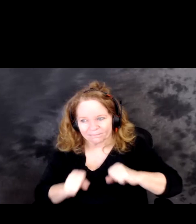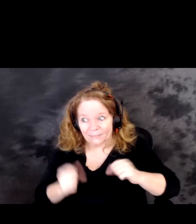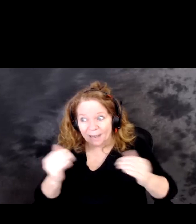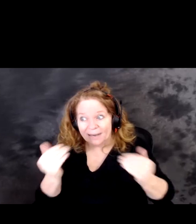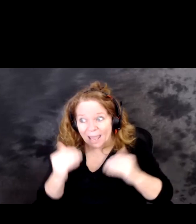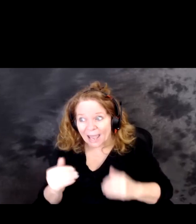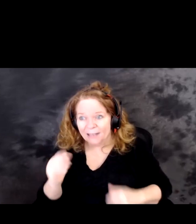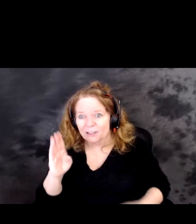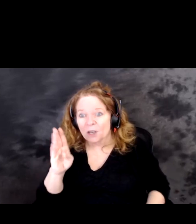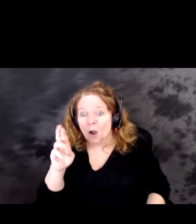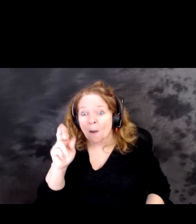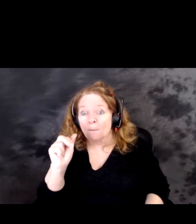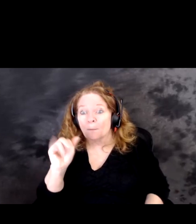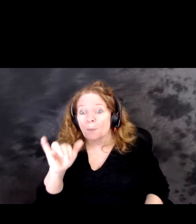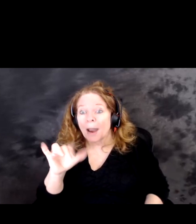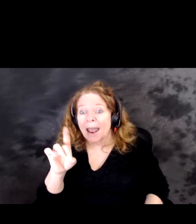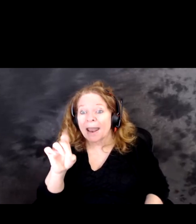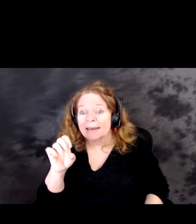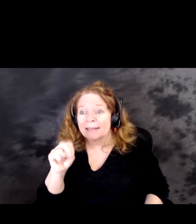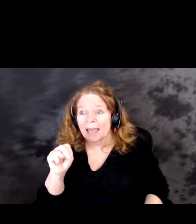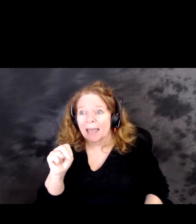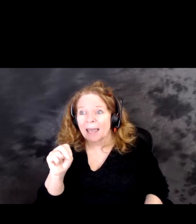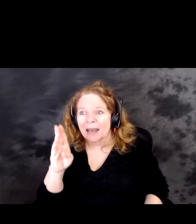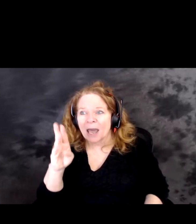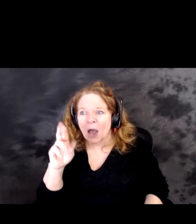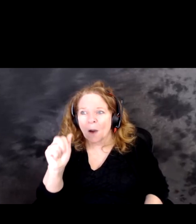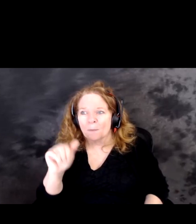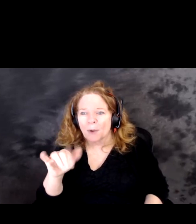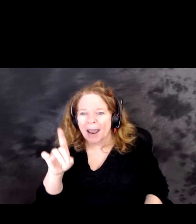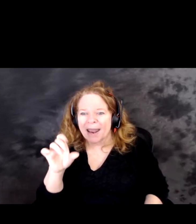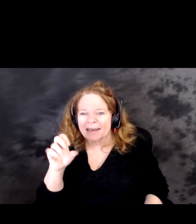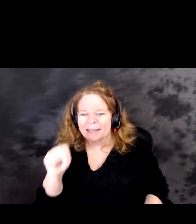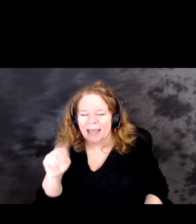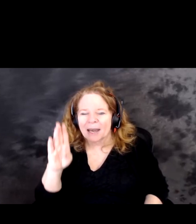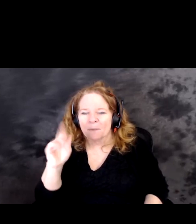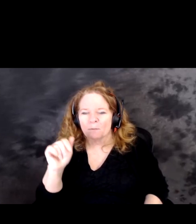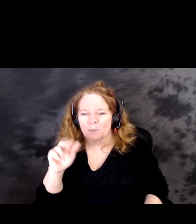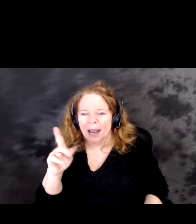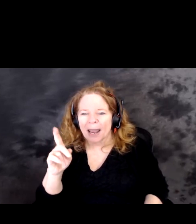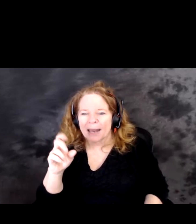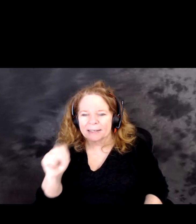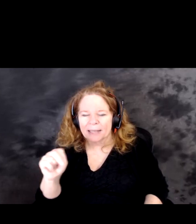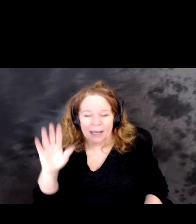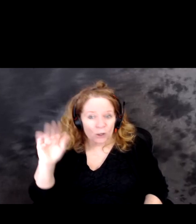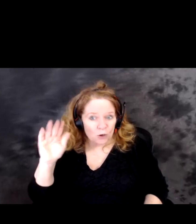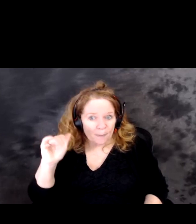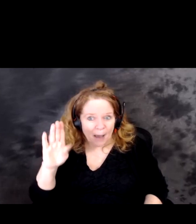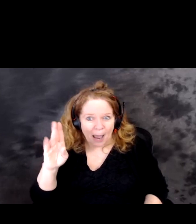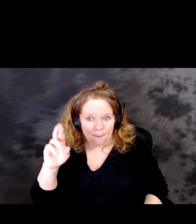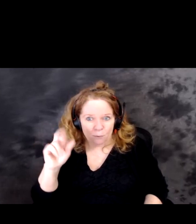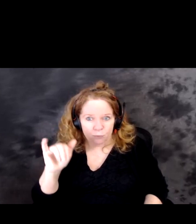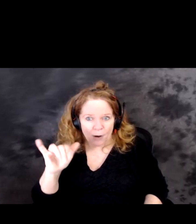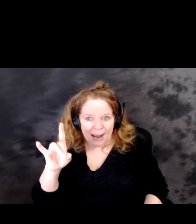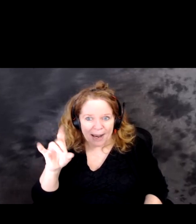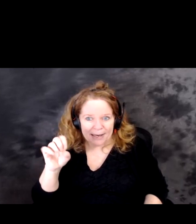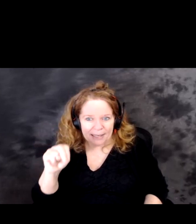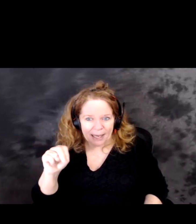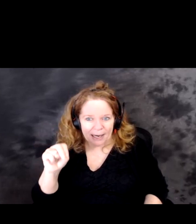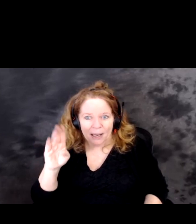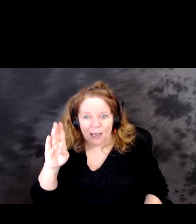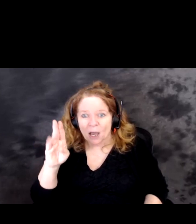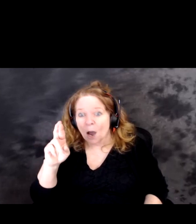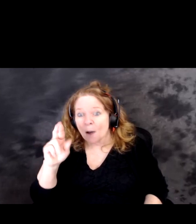pam, pam. Ahora seguimos con Brayden. Adiós, Brayden, Brayden, adiós, adiós,